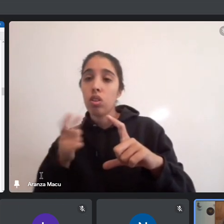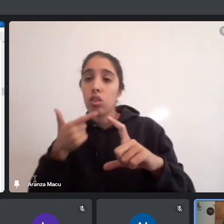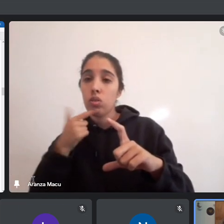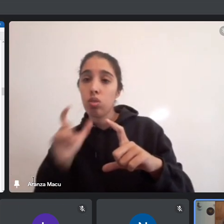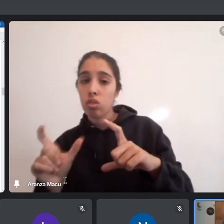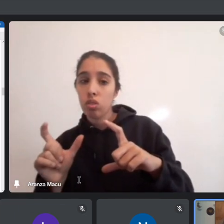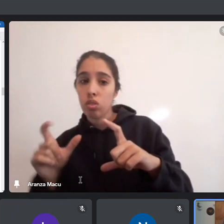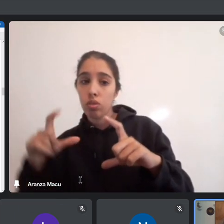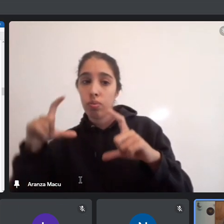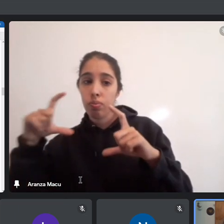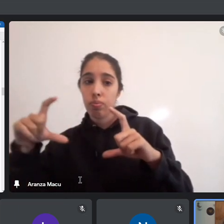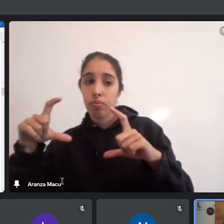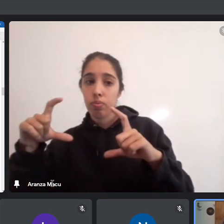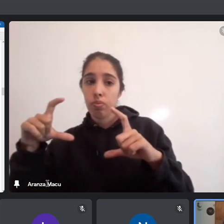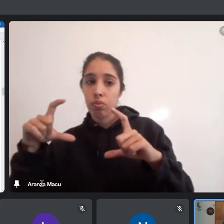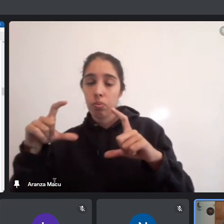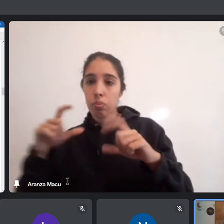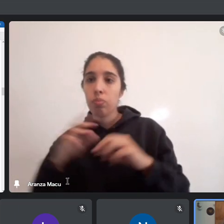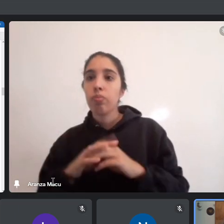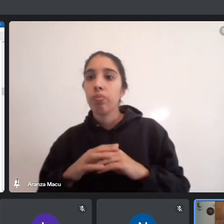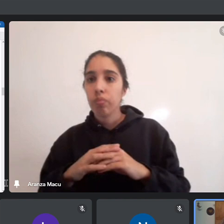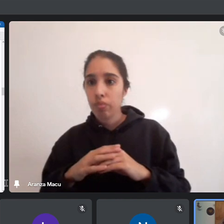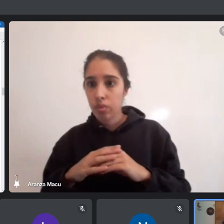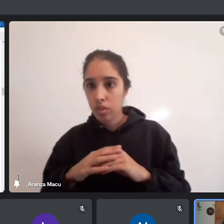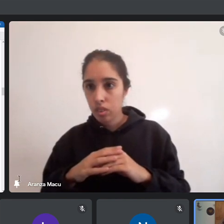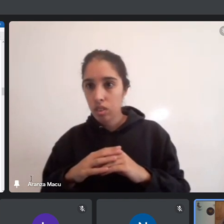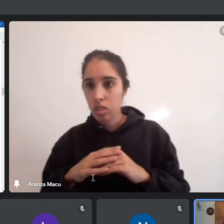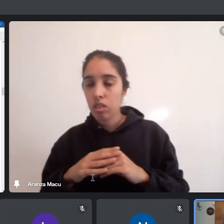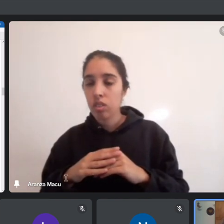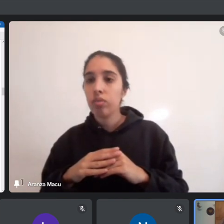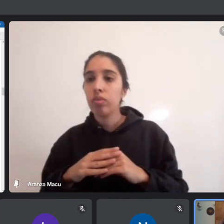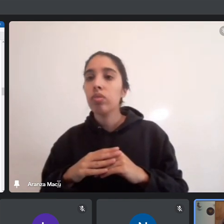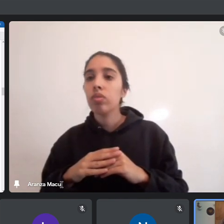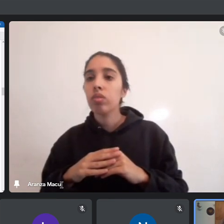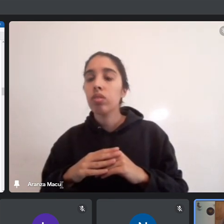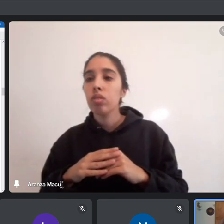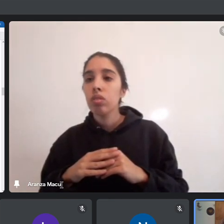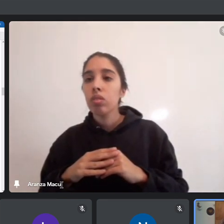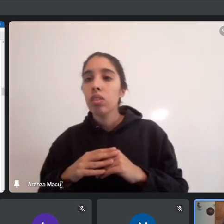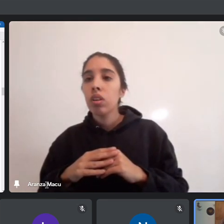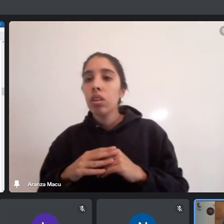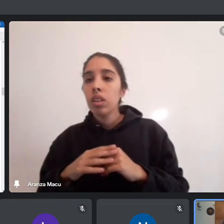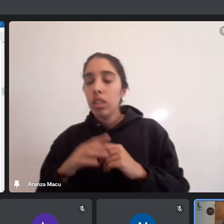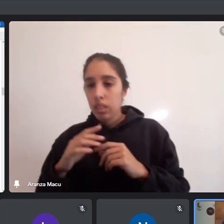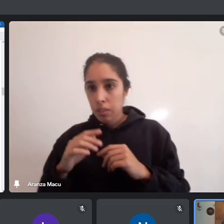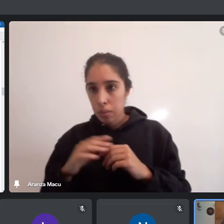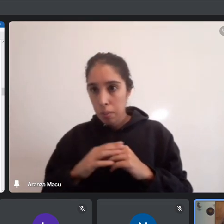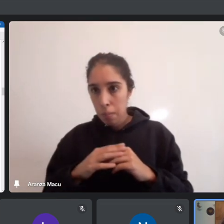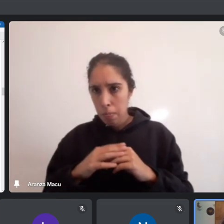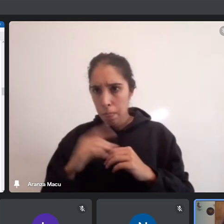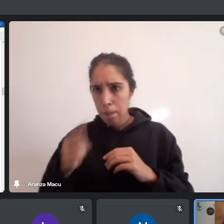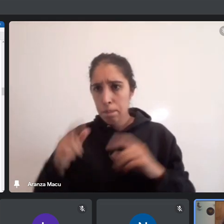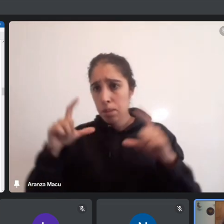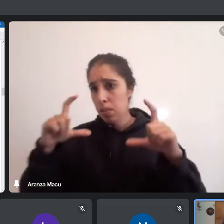están enumerados con otro más y, entonces, son dos separados. Y, por último, la cicla, ¿sí?